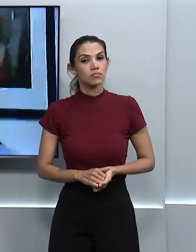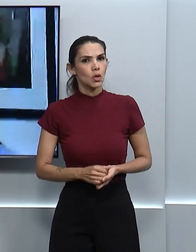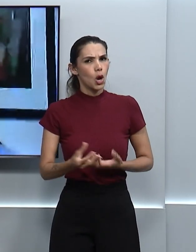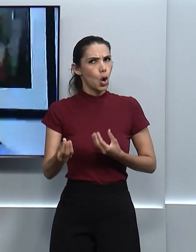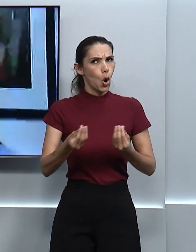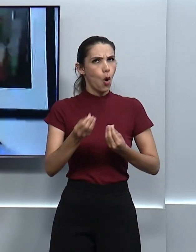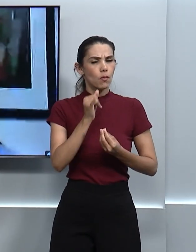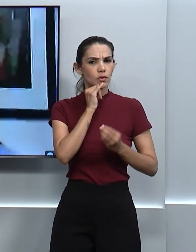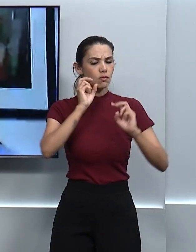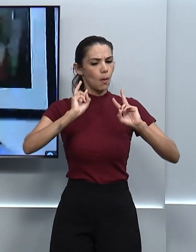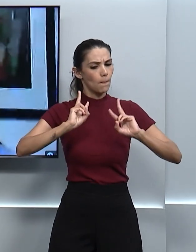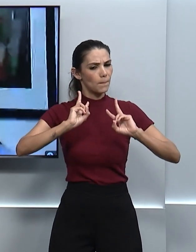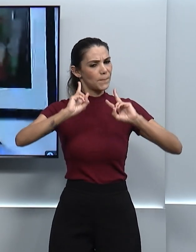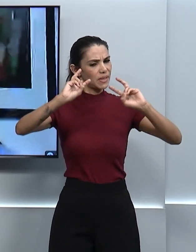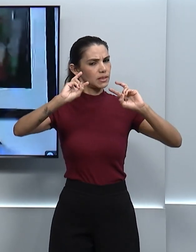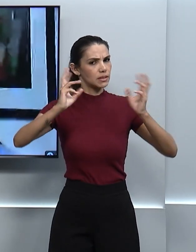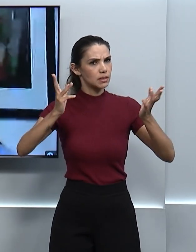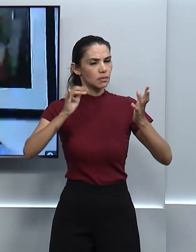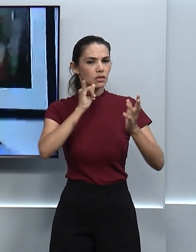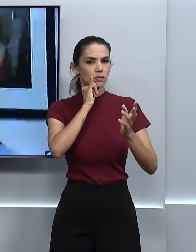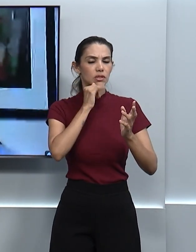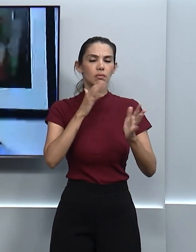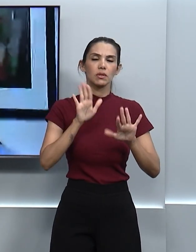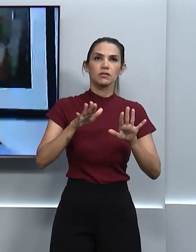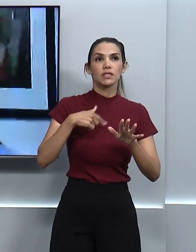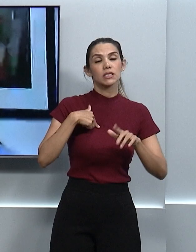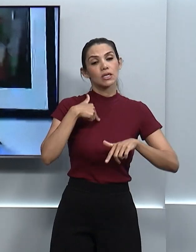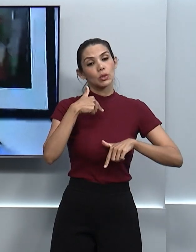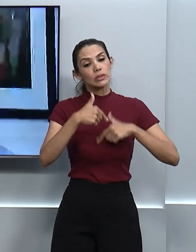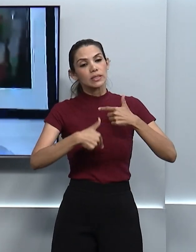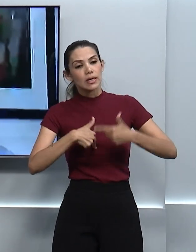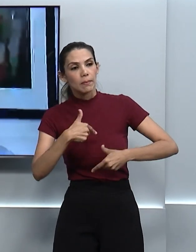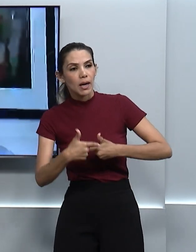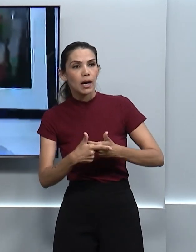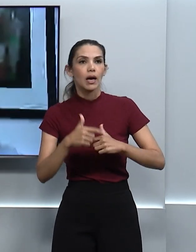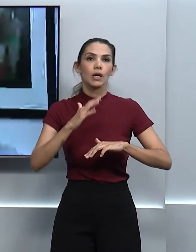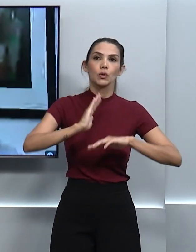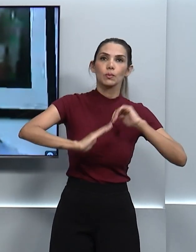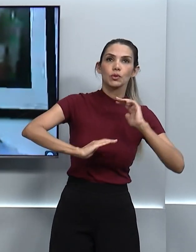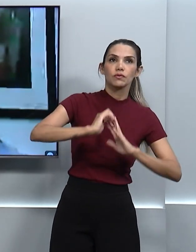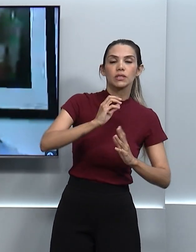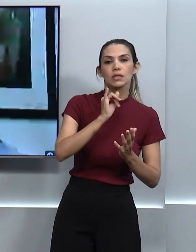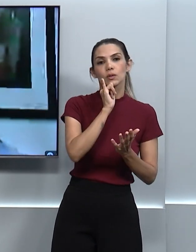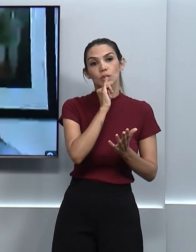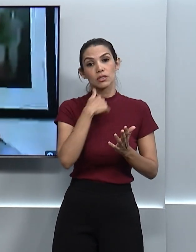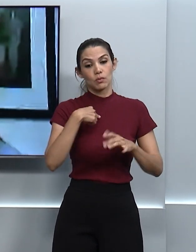de alerta? Às vezes a gente tem um trabalho que leva a gente a fazer aquele teste